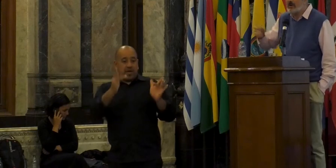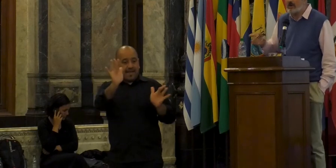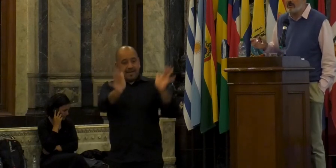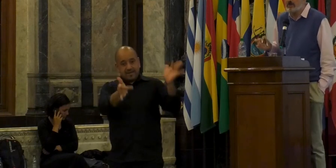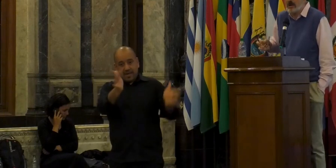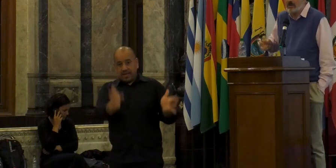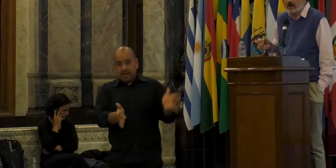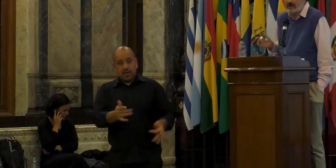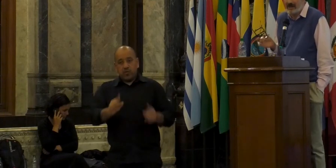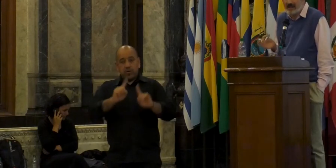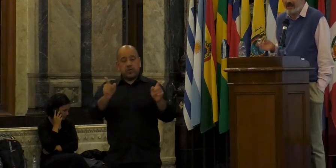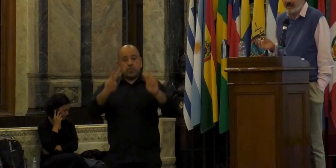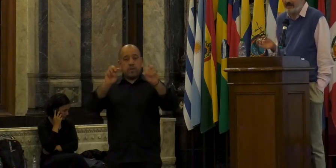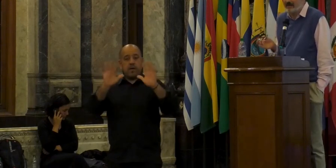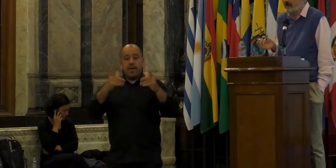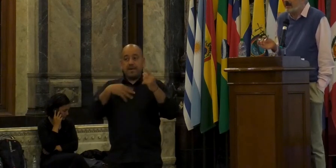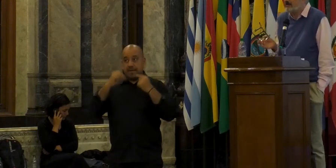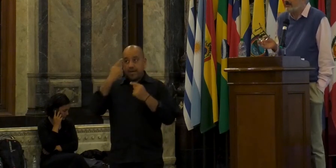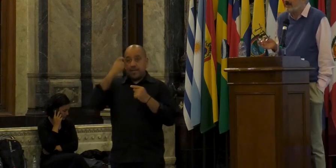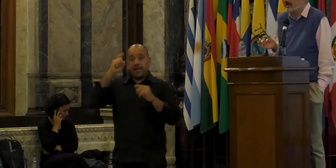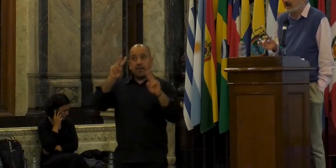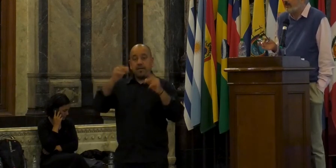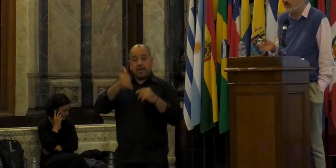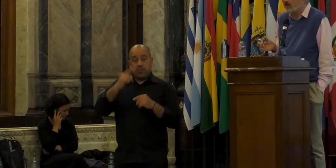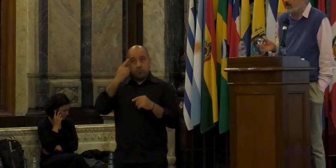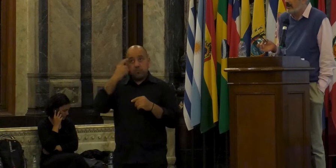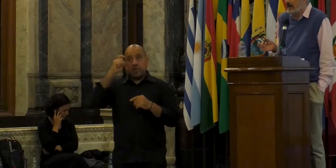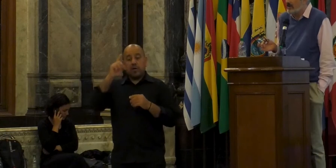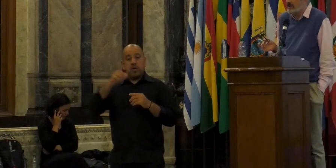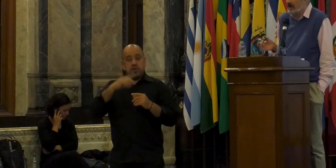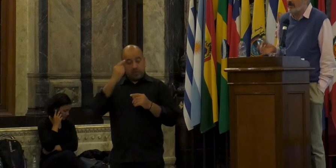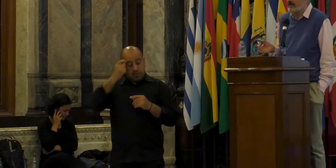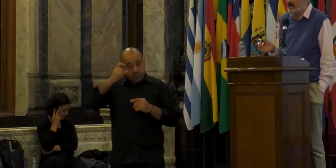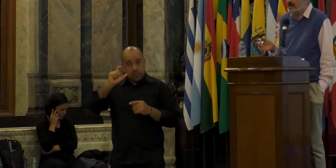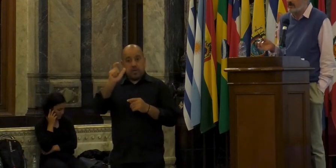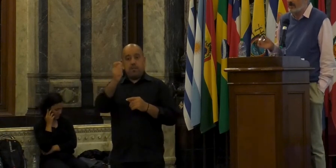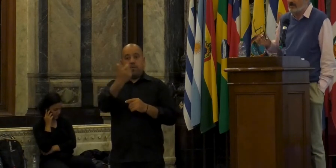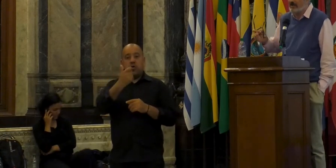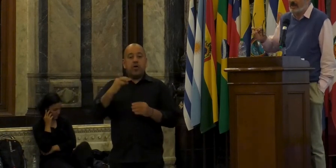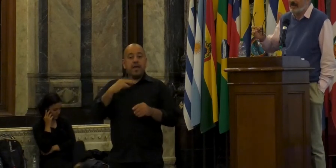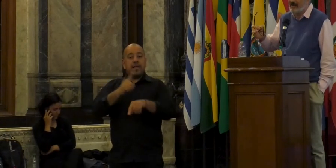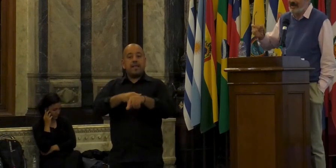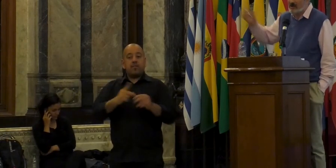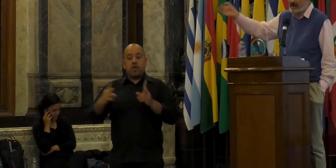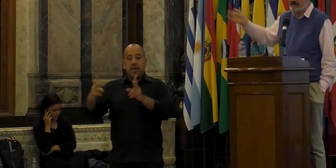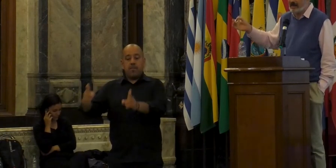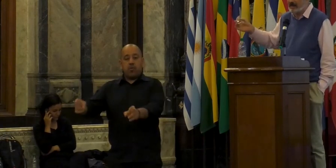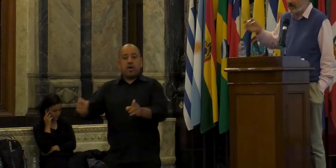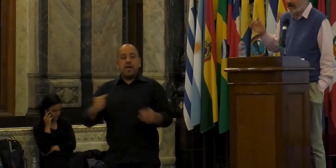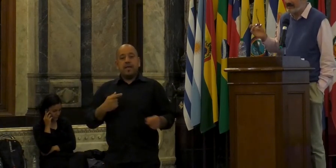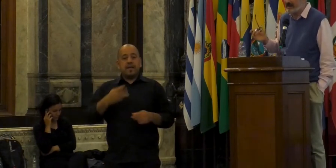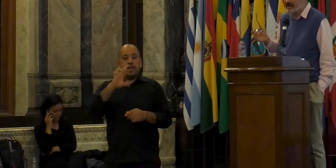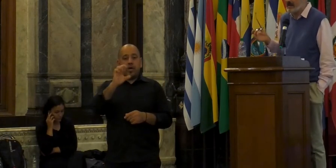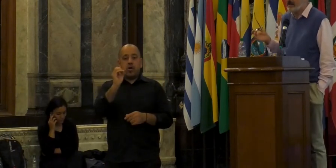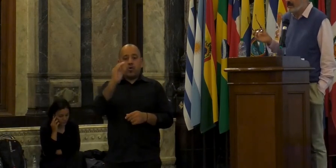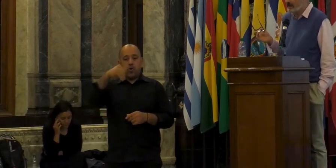es un adorno, no es una cosa. O sea, esa idea de la estética se reformó, digamos, en el romanticismo, como si fuera de las obras de arte, pero